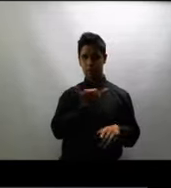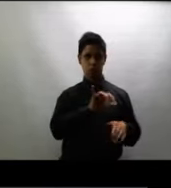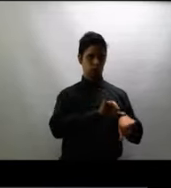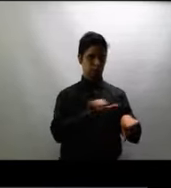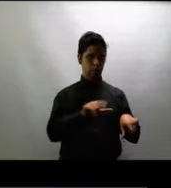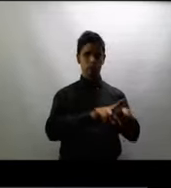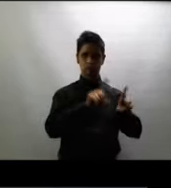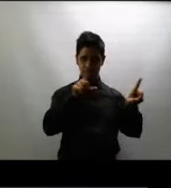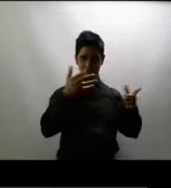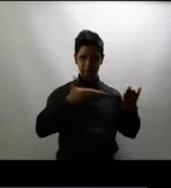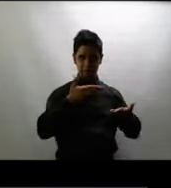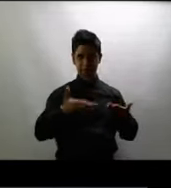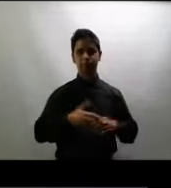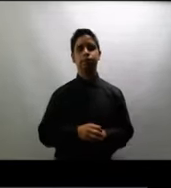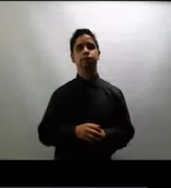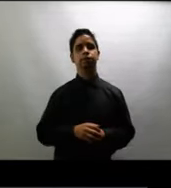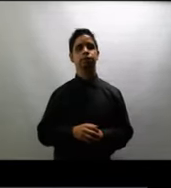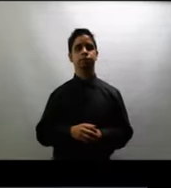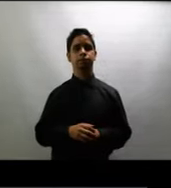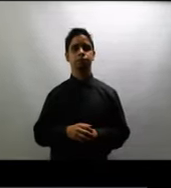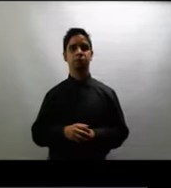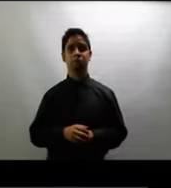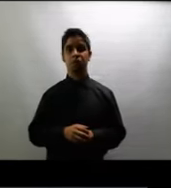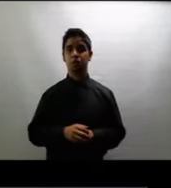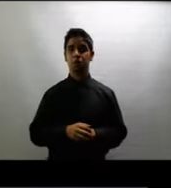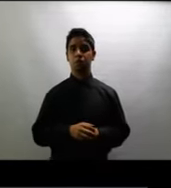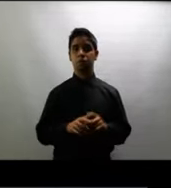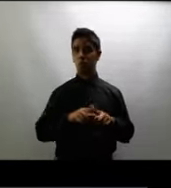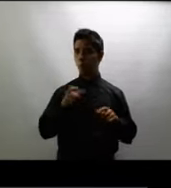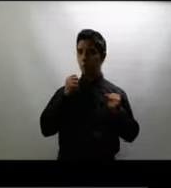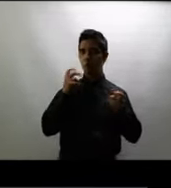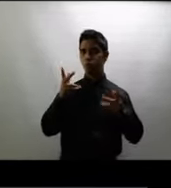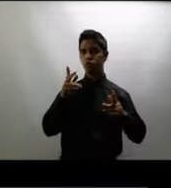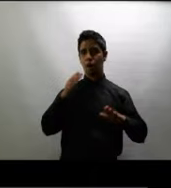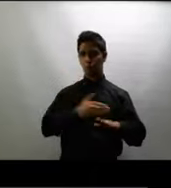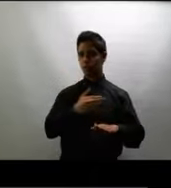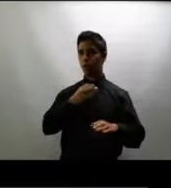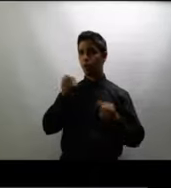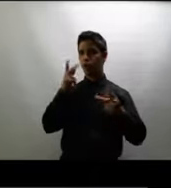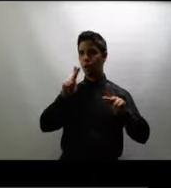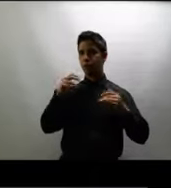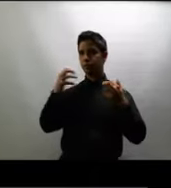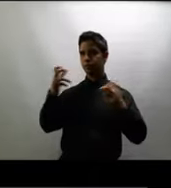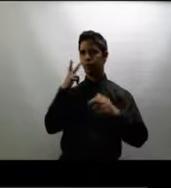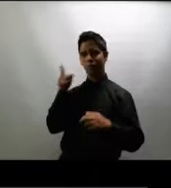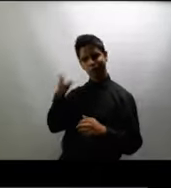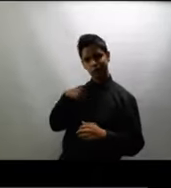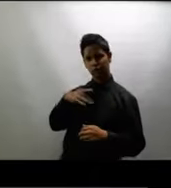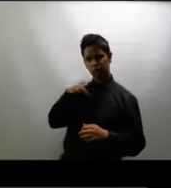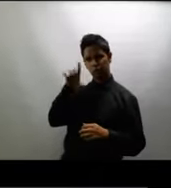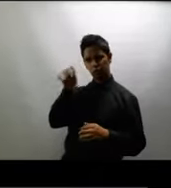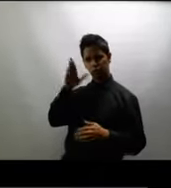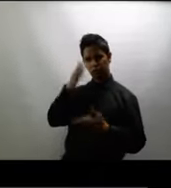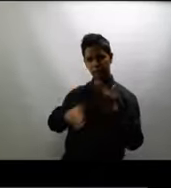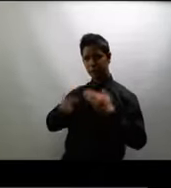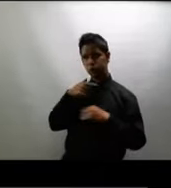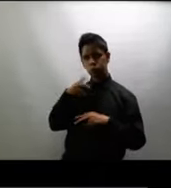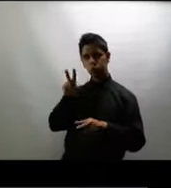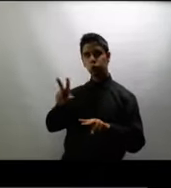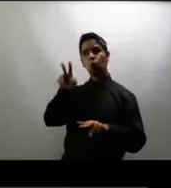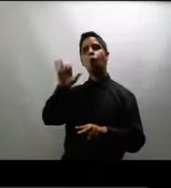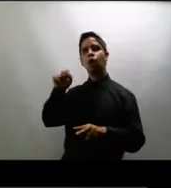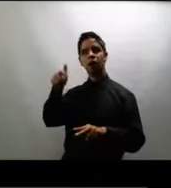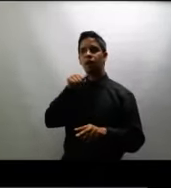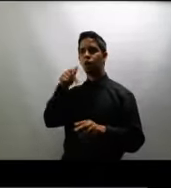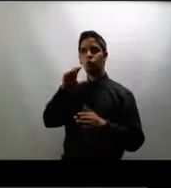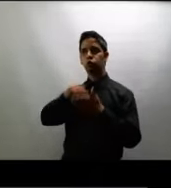De todos los que presentamos, hubo una que no le gustó mucho a la gente y esa no la grabé. Pero todo lo demás está en este disco. pero para que veas